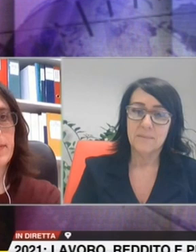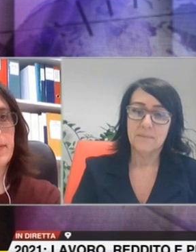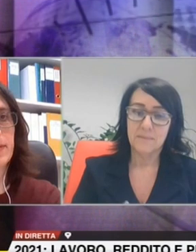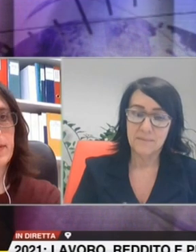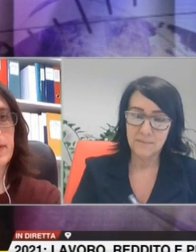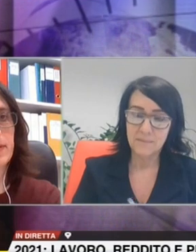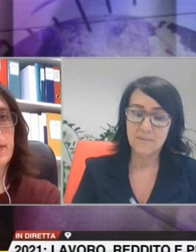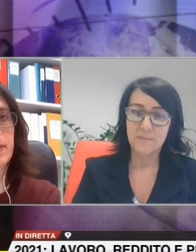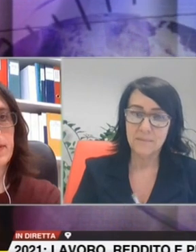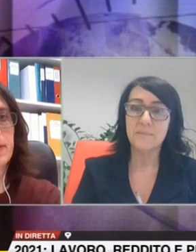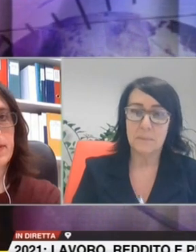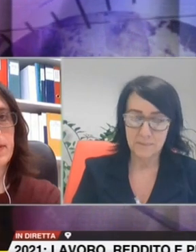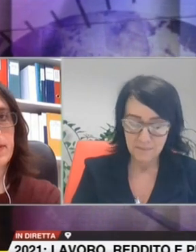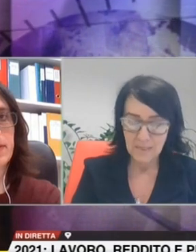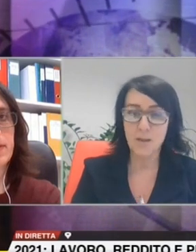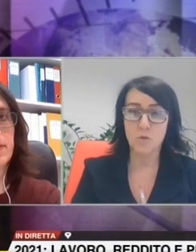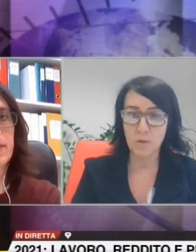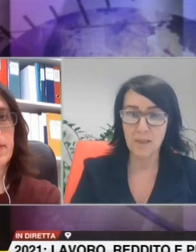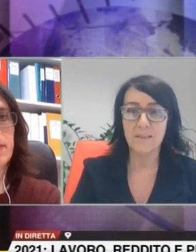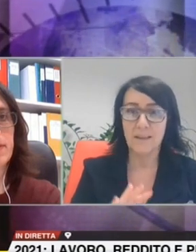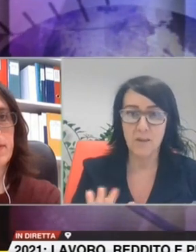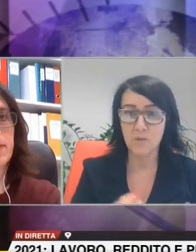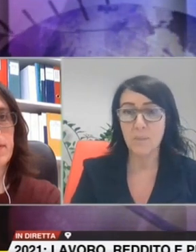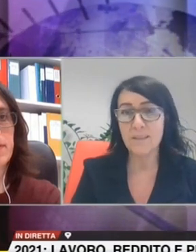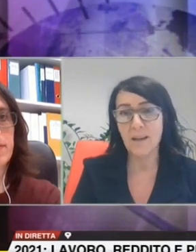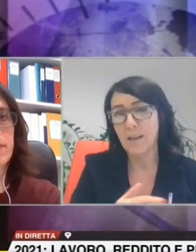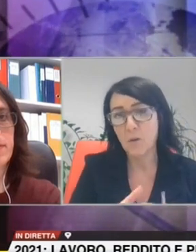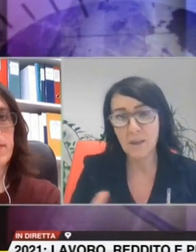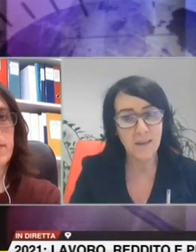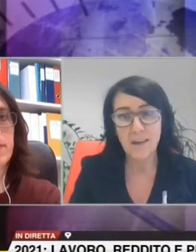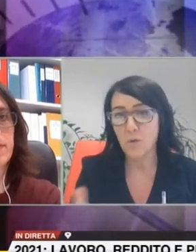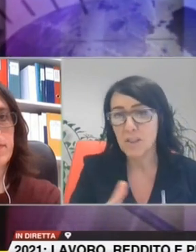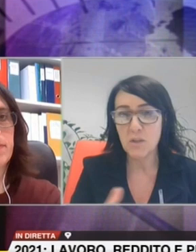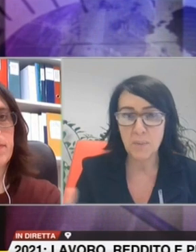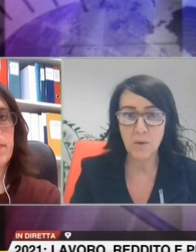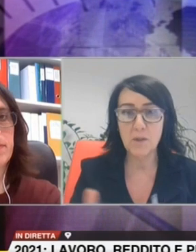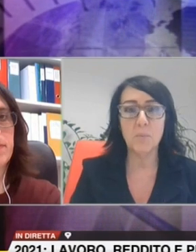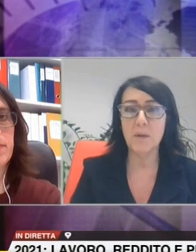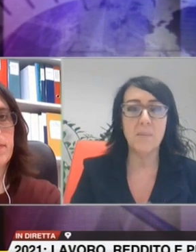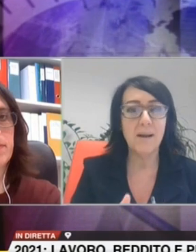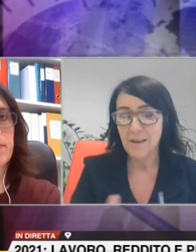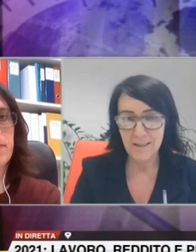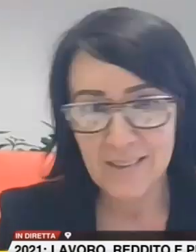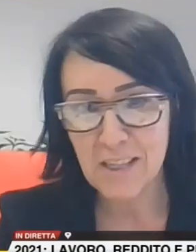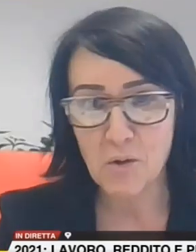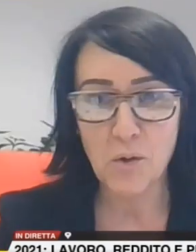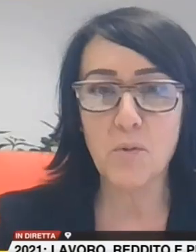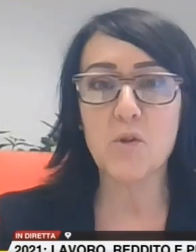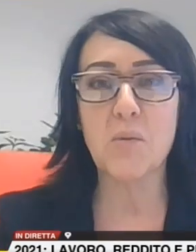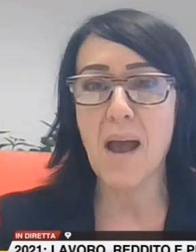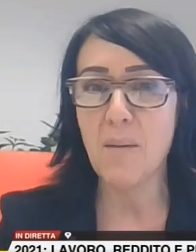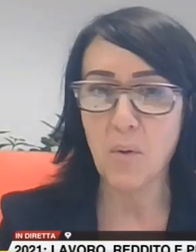avere l'attestazione dell'ISE. Assolutamente, è fondamentale, e quindi come diceva Paolino prima, sì,